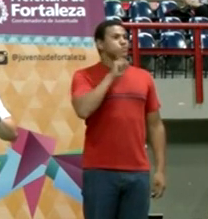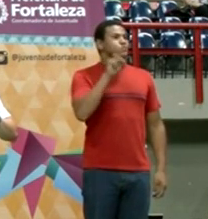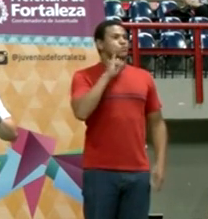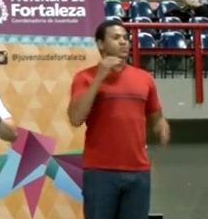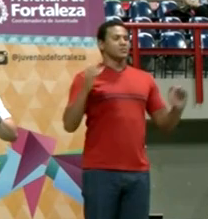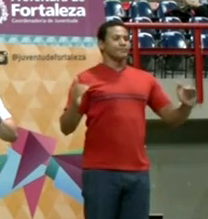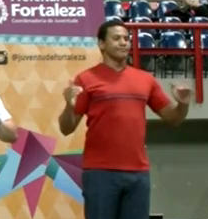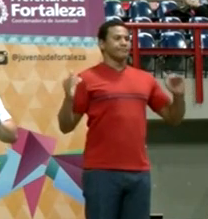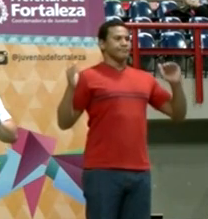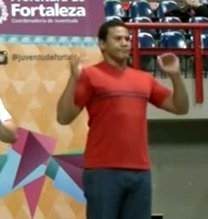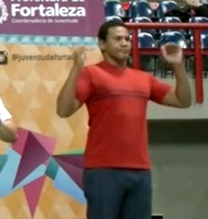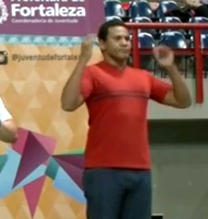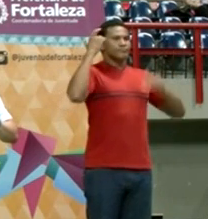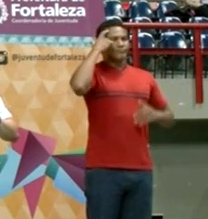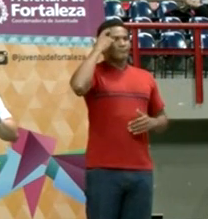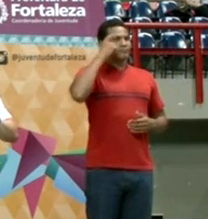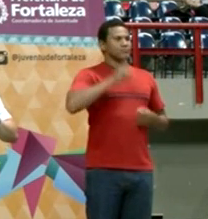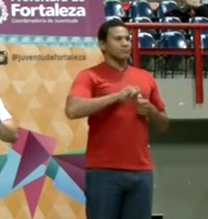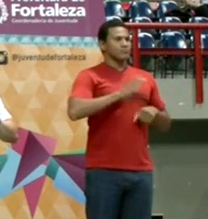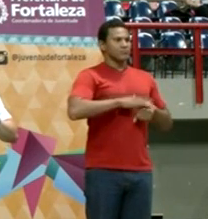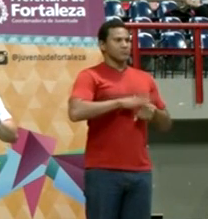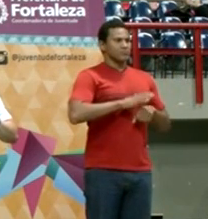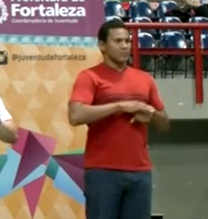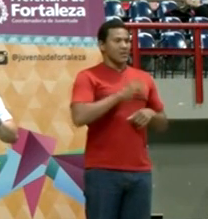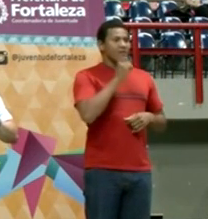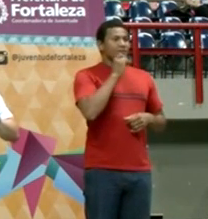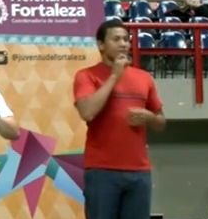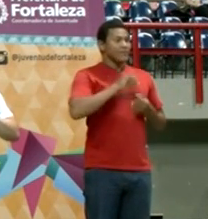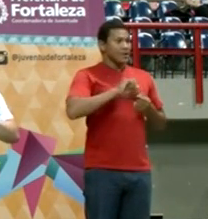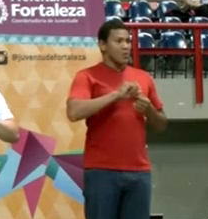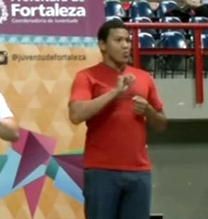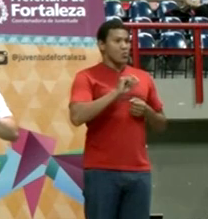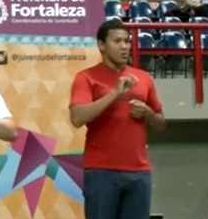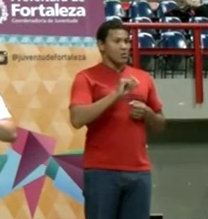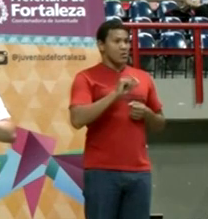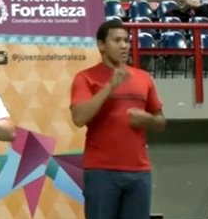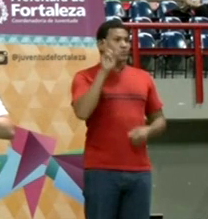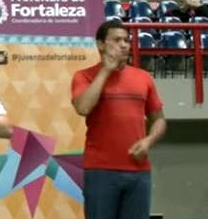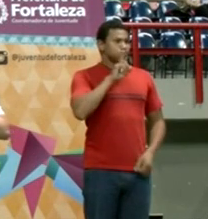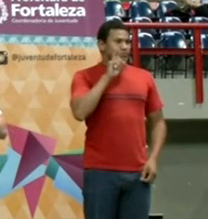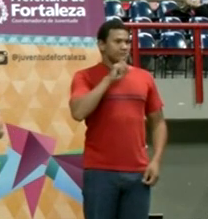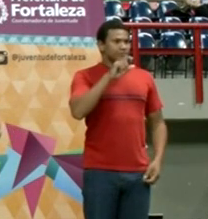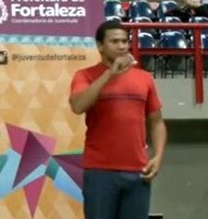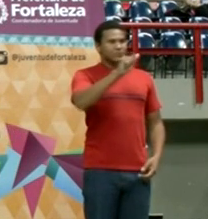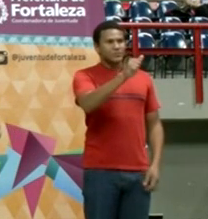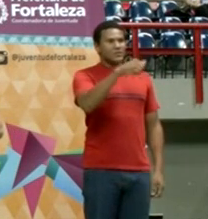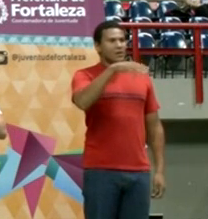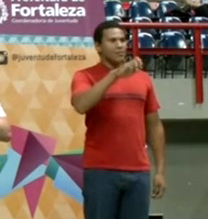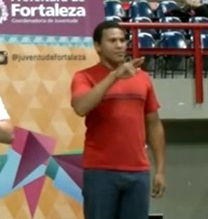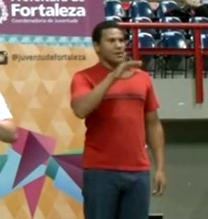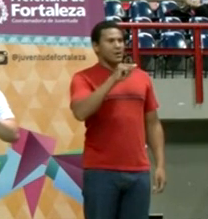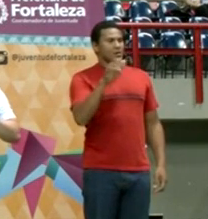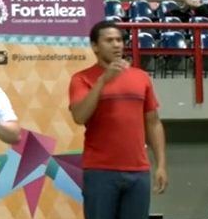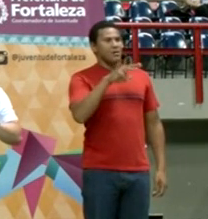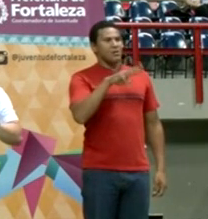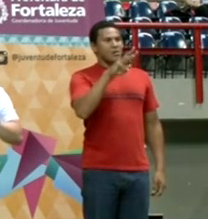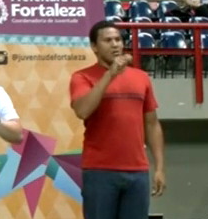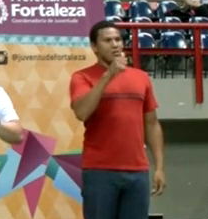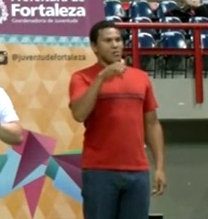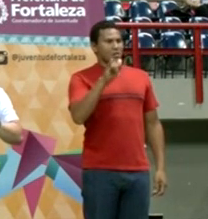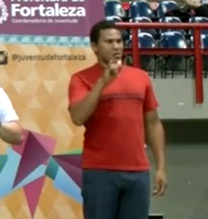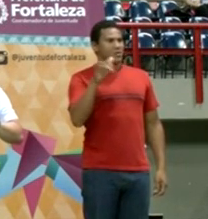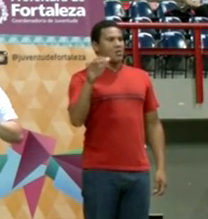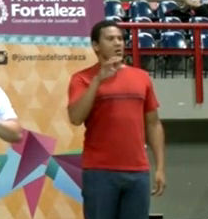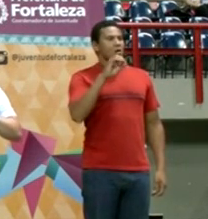autossuficientes para aguentar a própria produção. Eles criaram o que a gente chama hoje de American Way of Life. O modo de